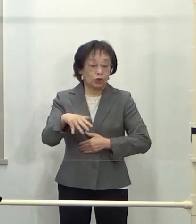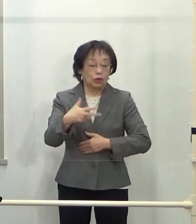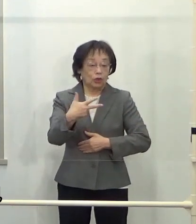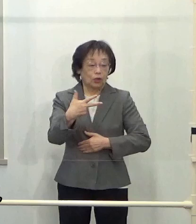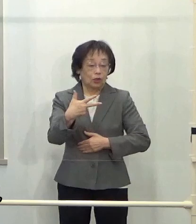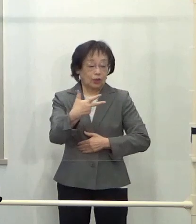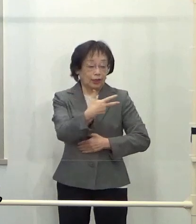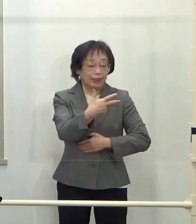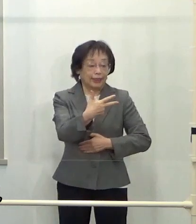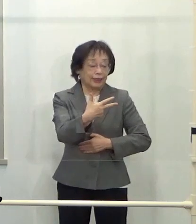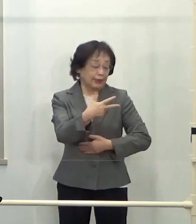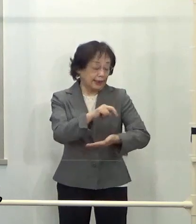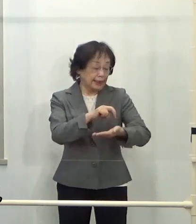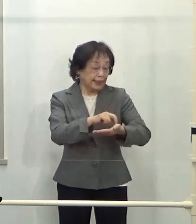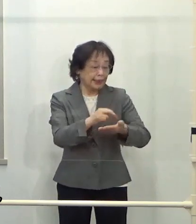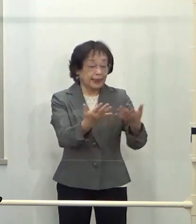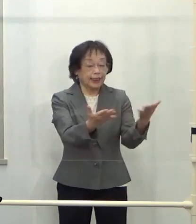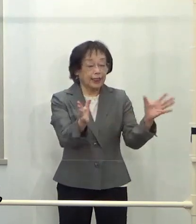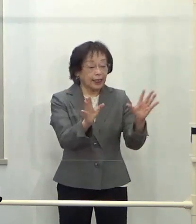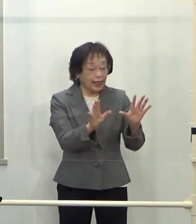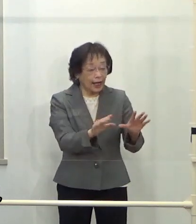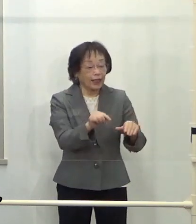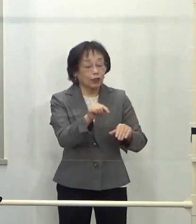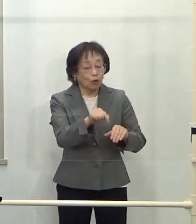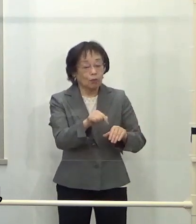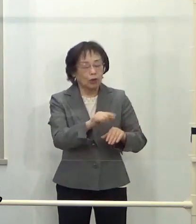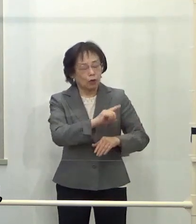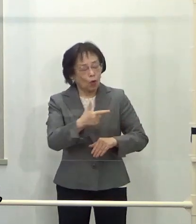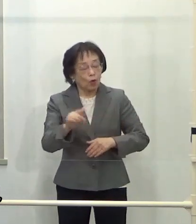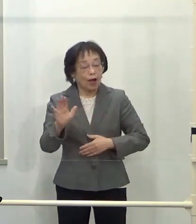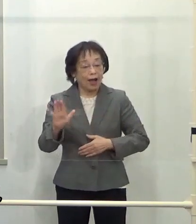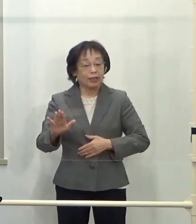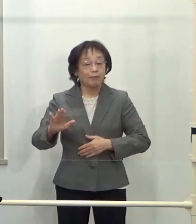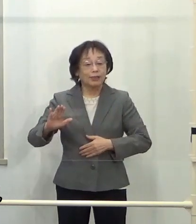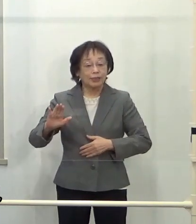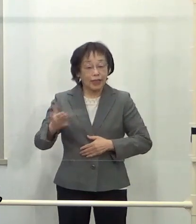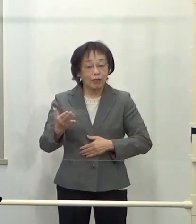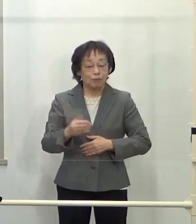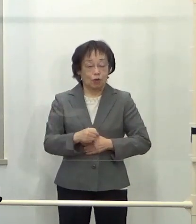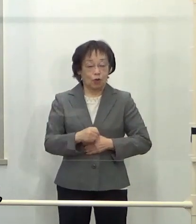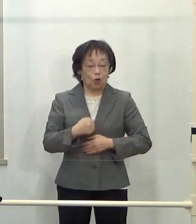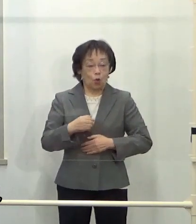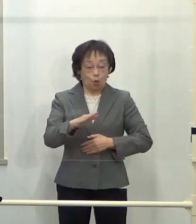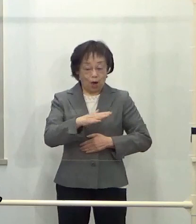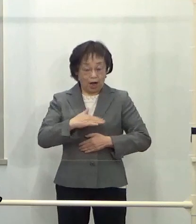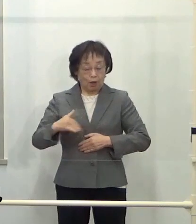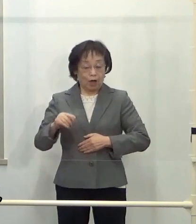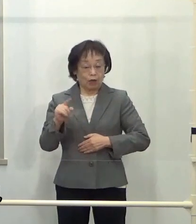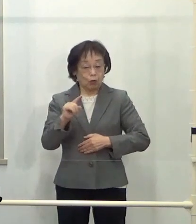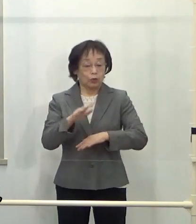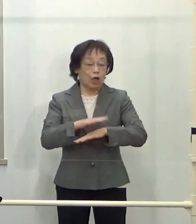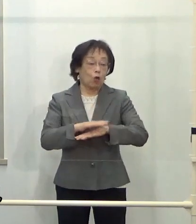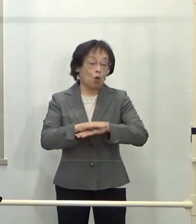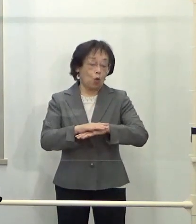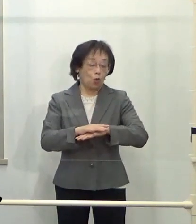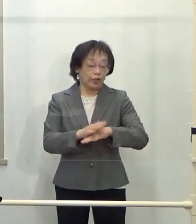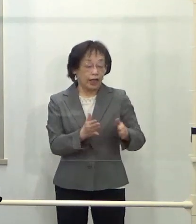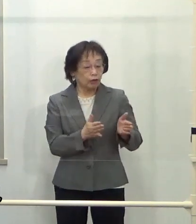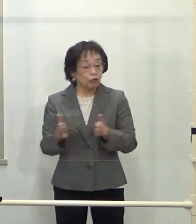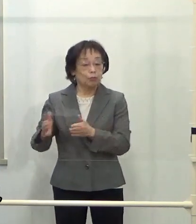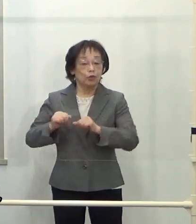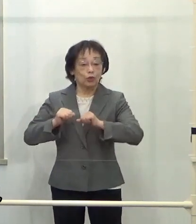ね、流動的な要素もあるわけでありますが、その中で我々どう進んでいくか、その準備作業